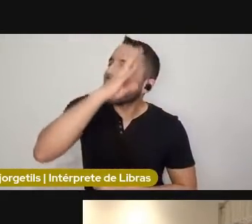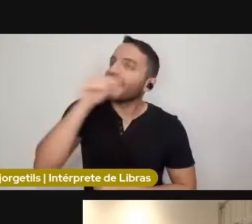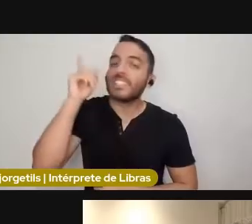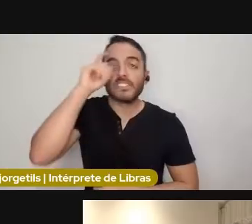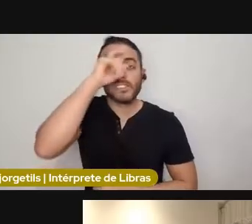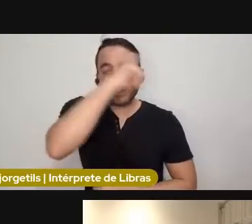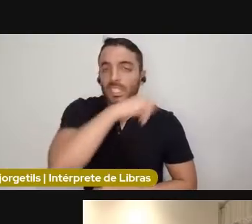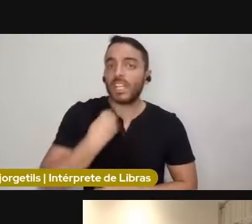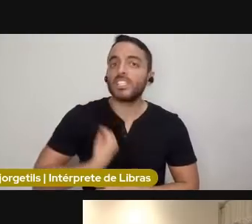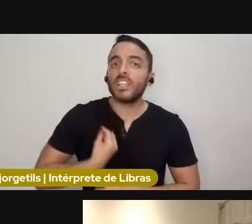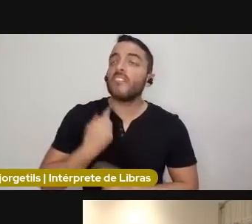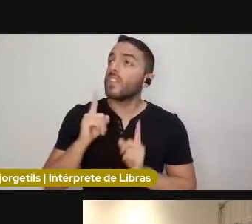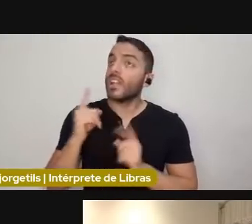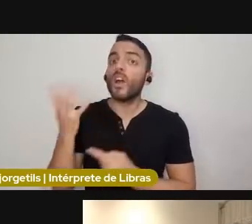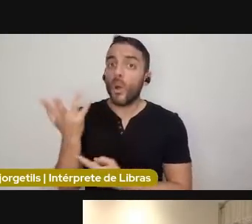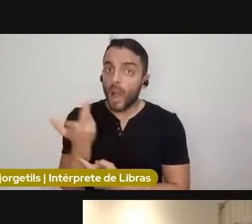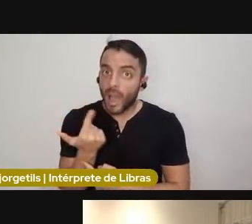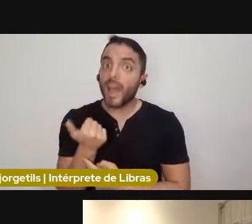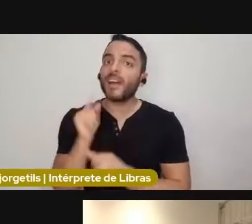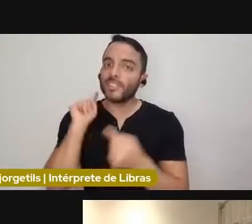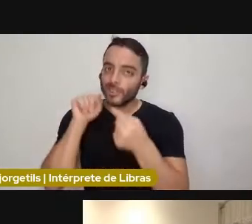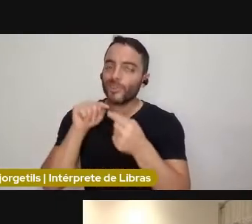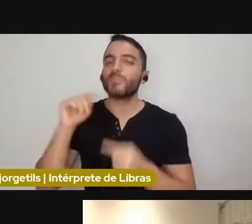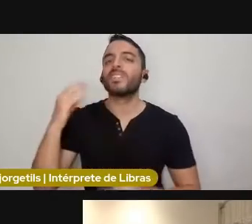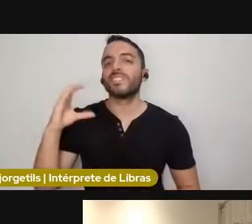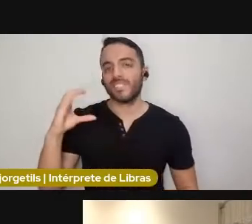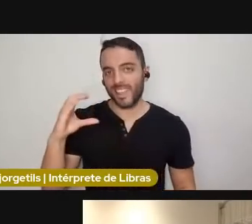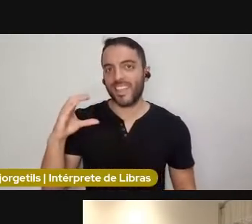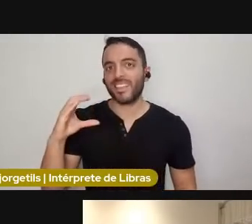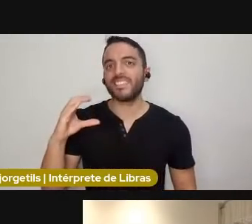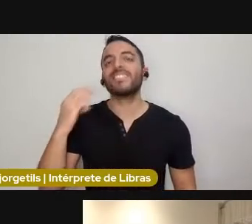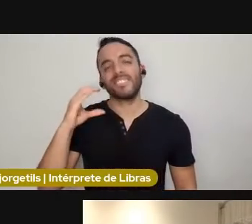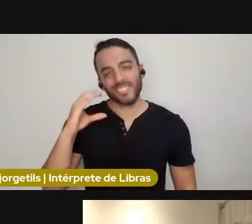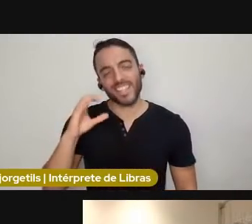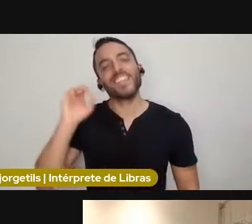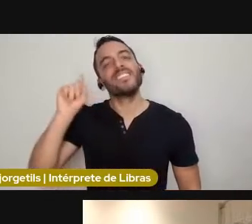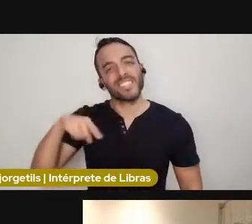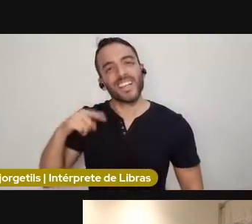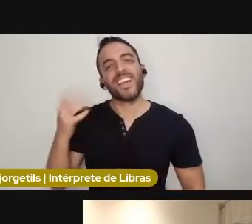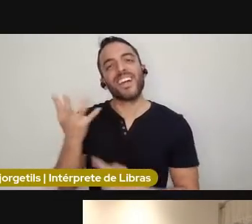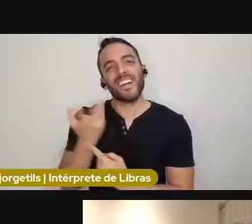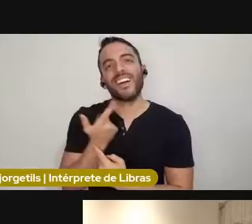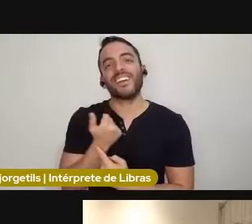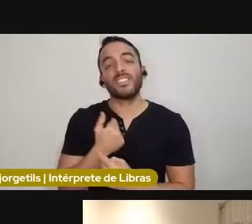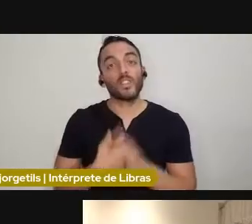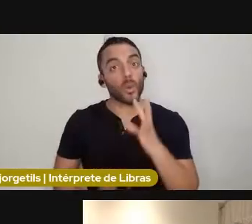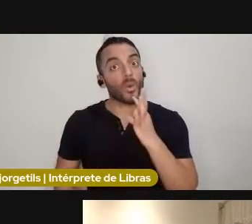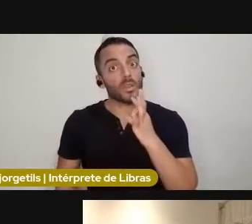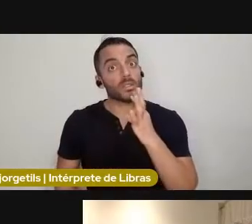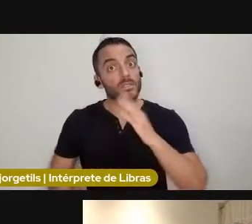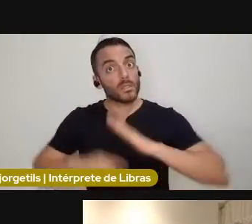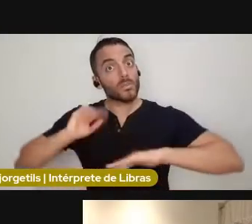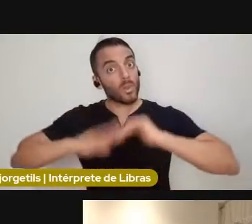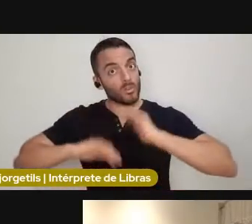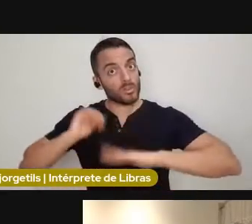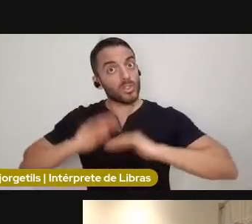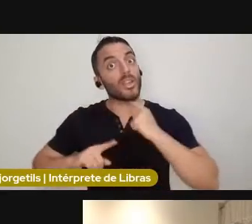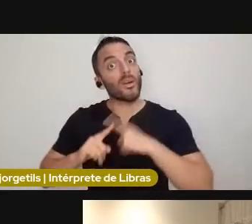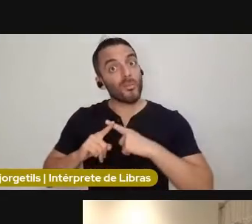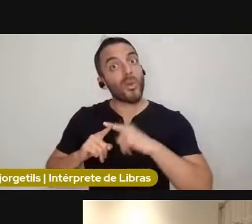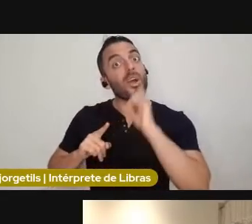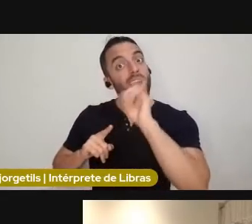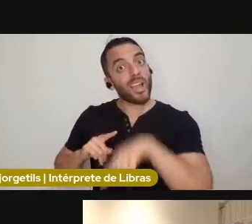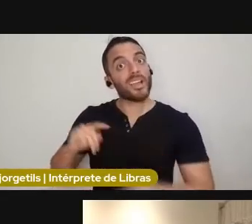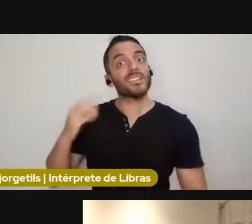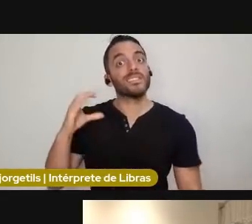Não, arte é ciência, e ciência é arte. Eu conheci grandes artistas porque eram cientistas. Conheci Paul